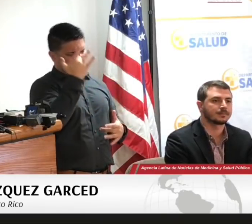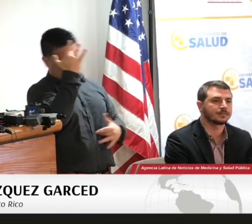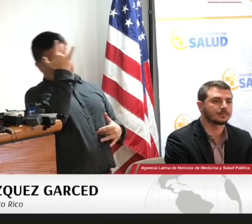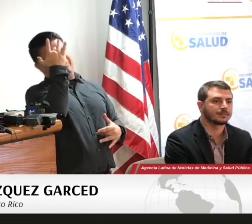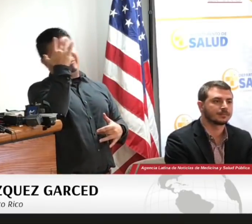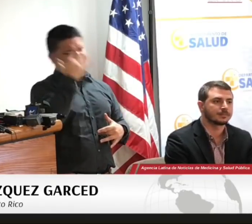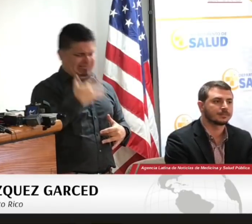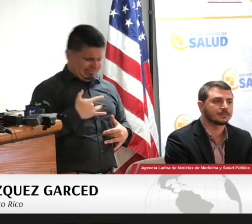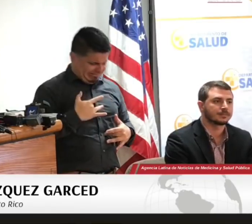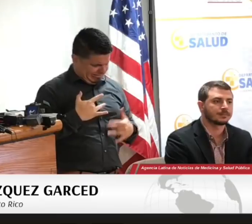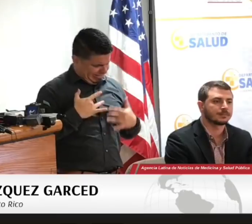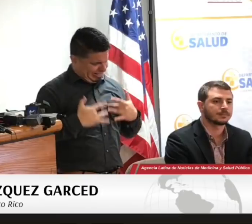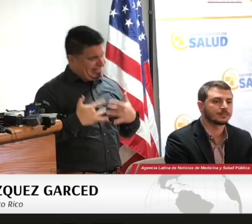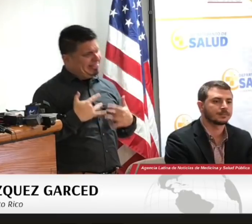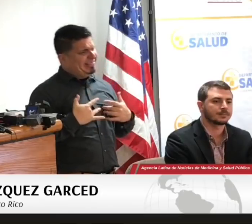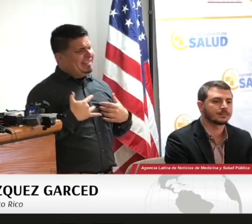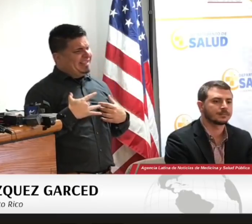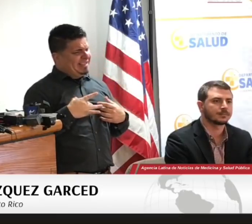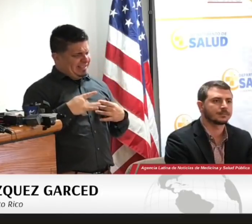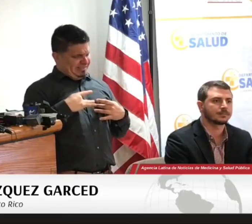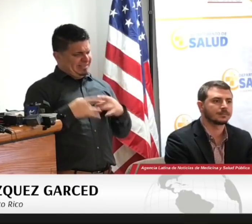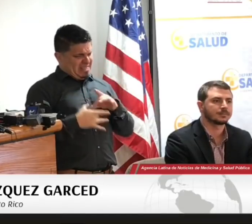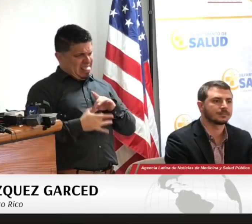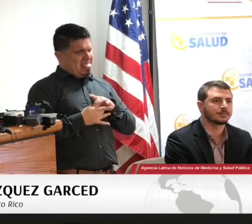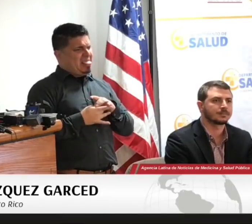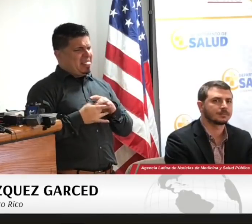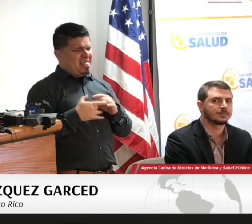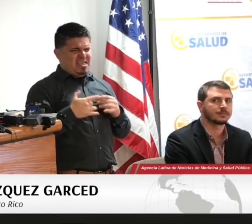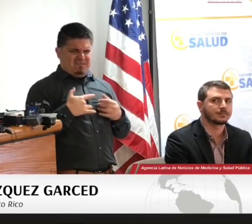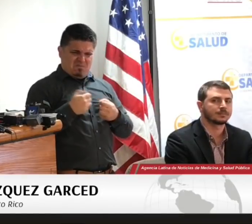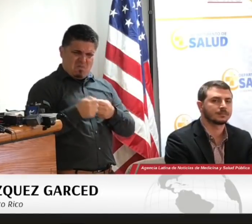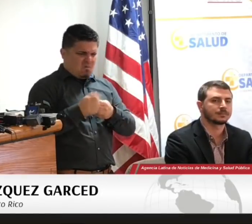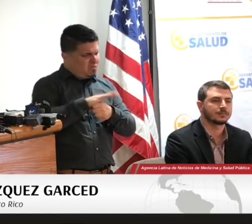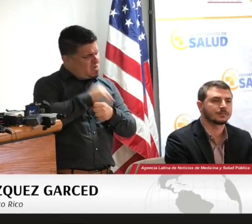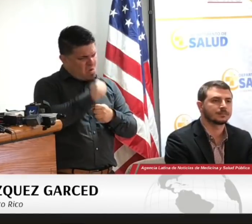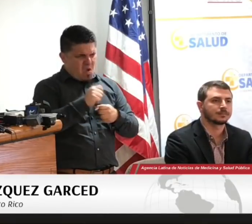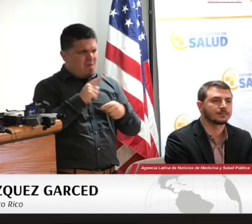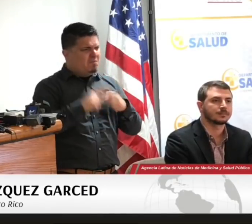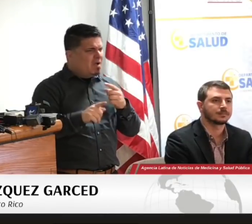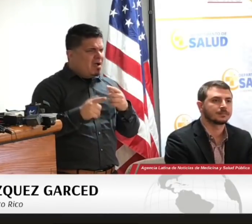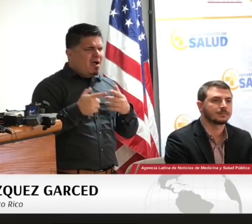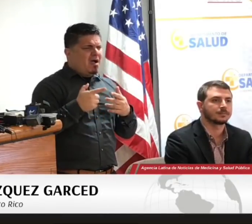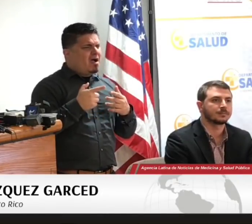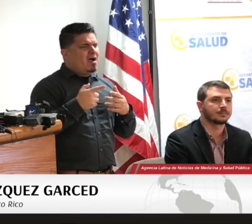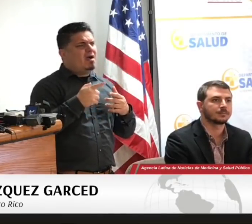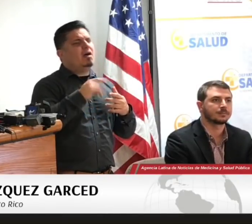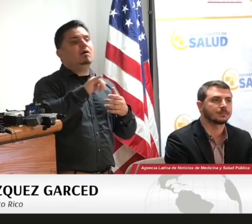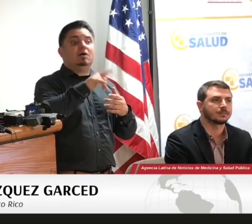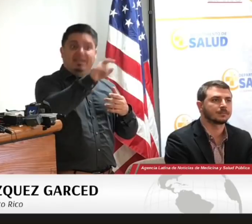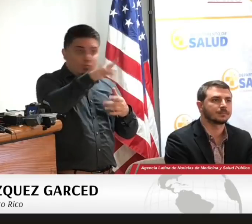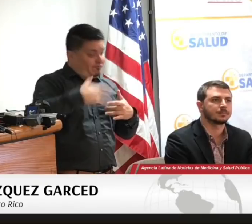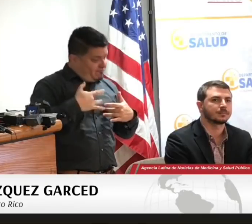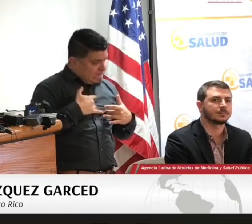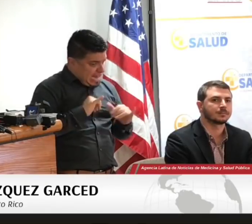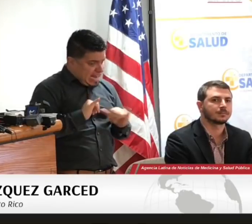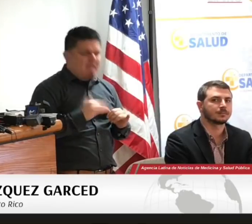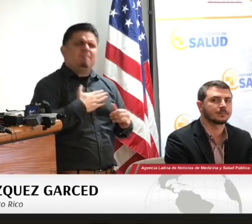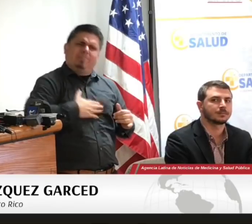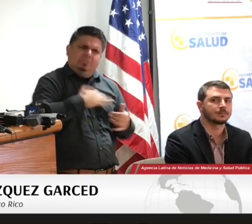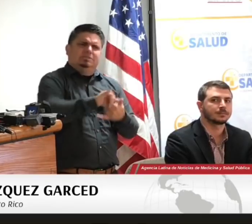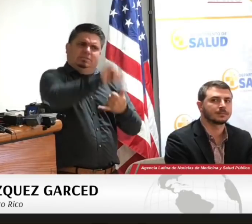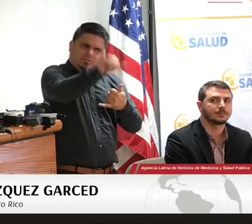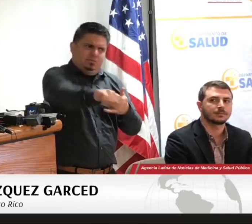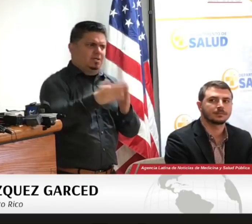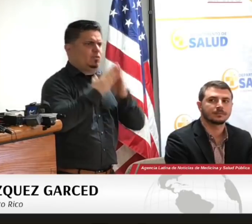sean los síntomas que reconocemos bajo el COVID-19, que se queden en sus viviendas. No asistan a